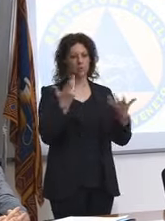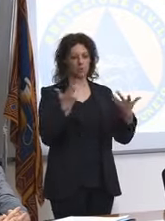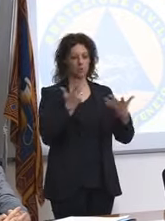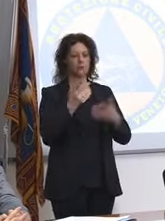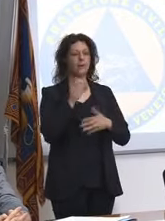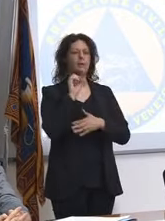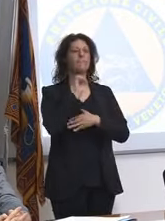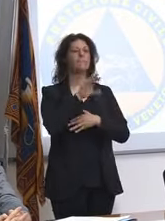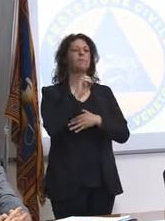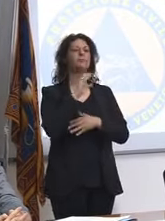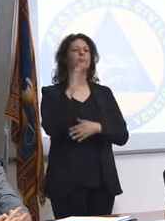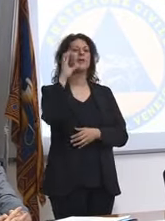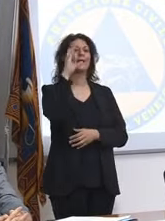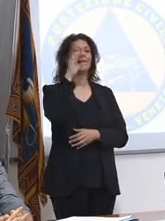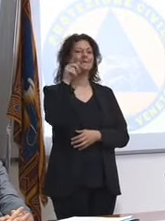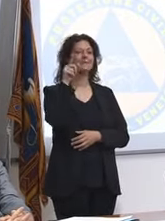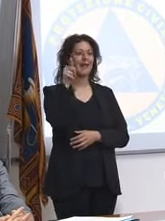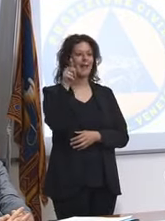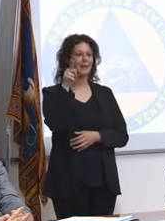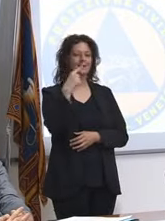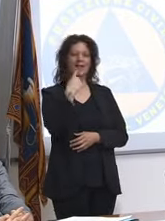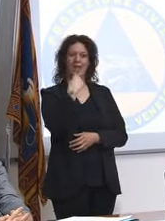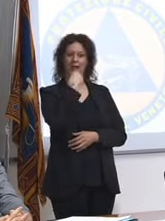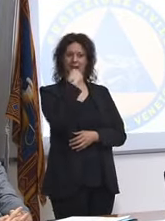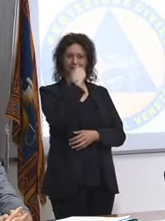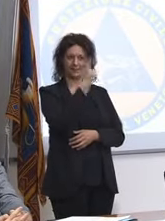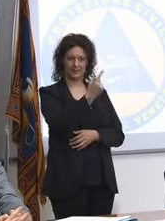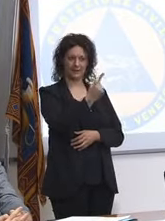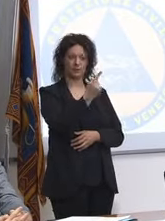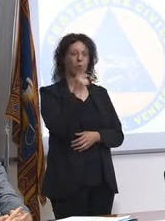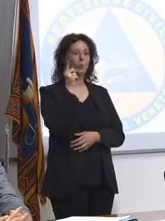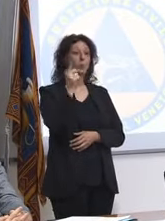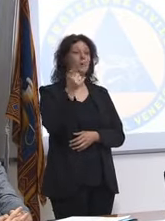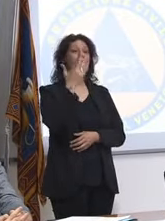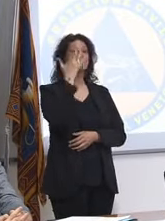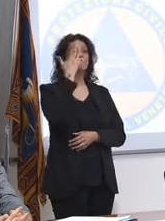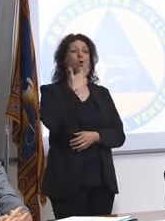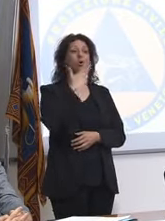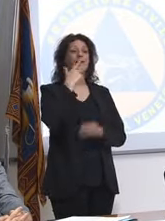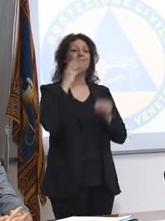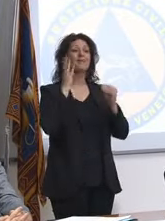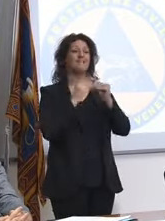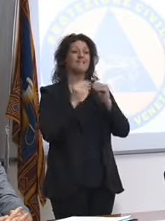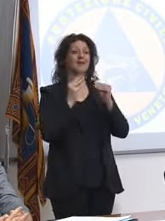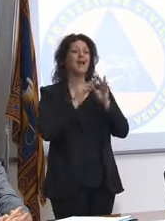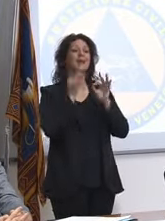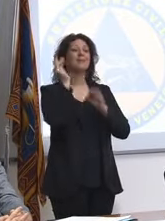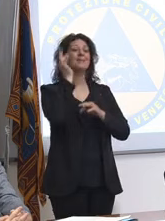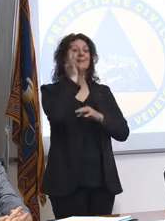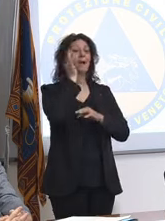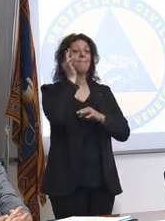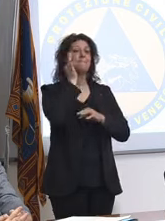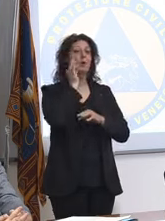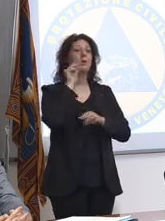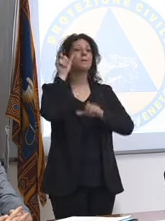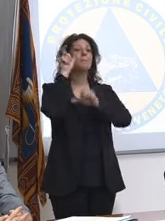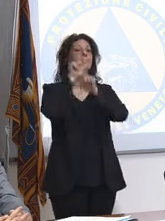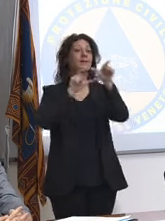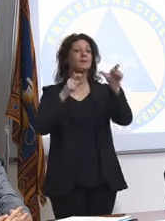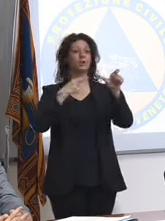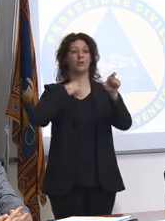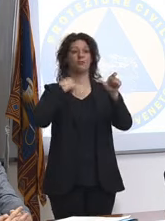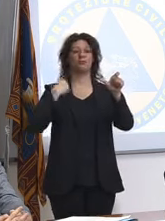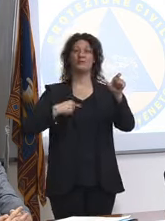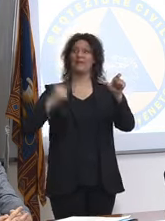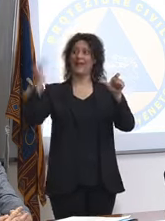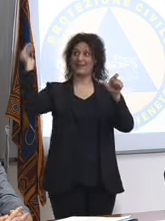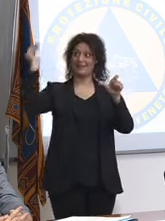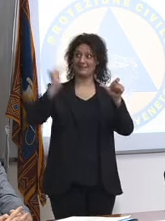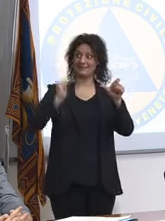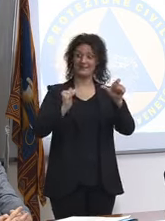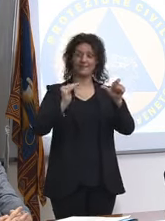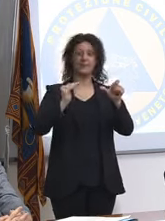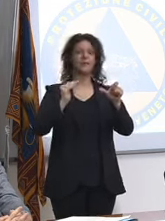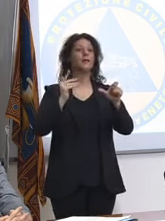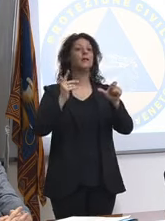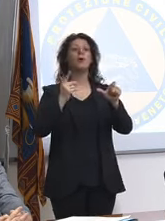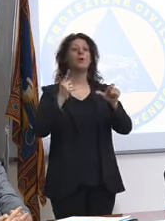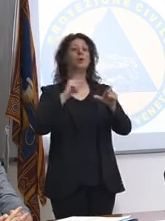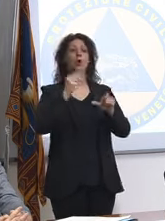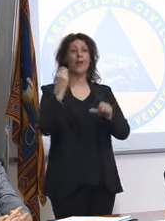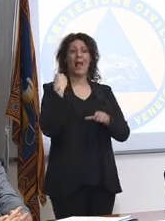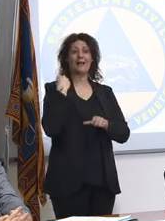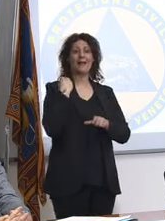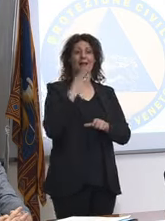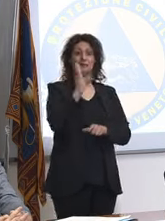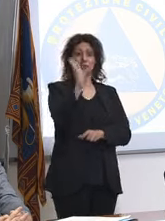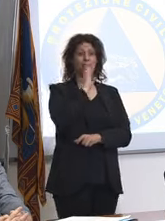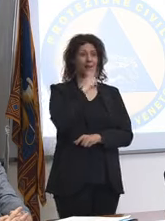ha dichiarato che voleva fare i tamponi ai cinesi attraverso la stampa, non è arrivata nessuna richiesta